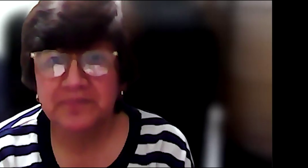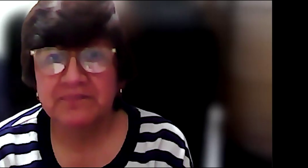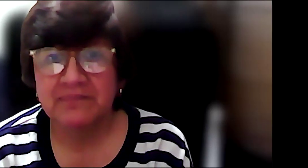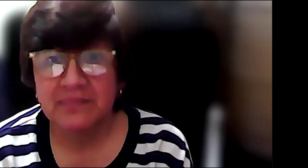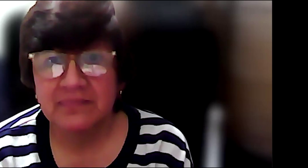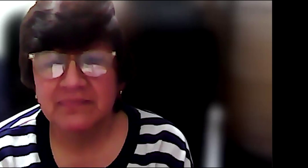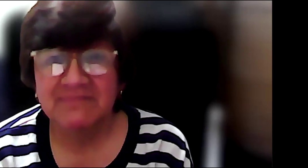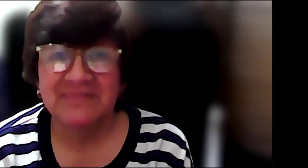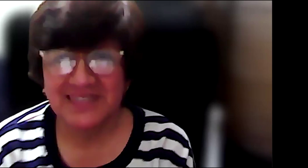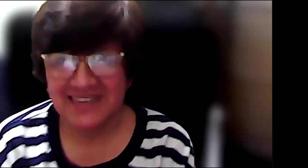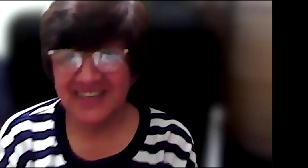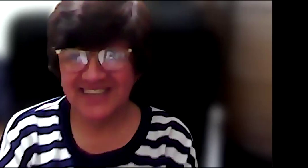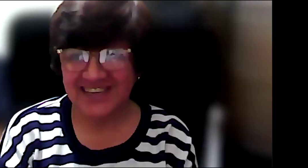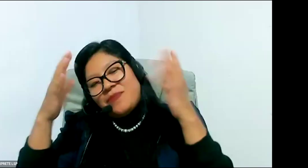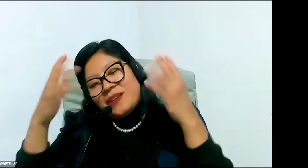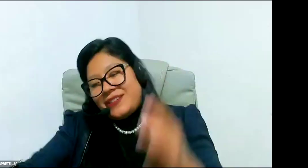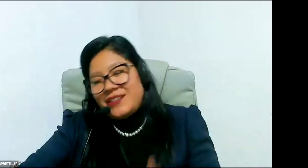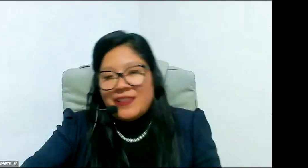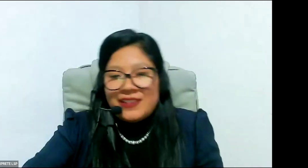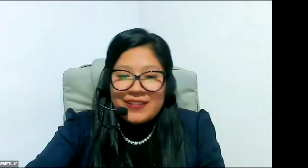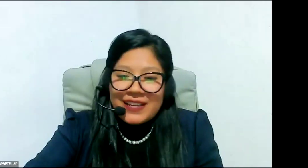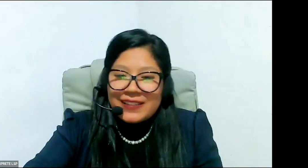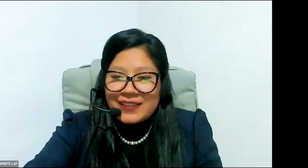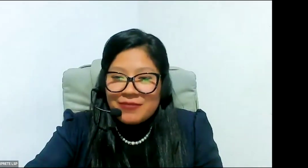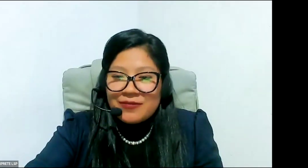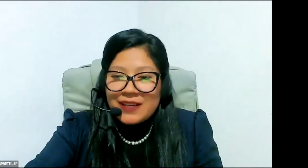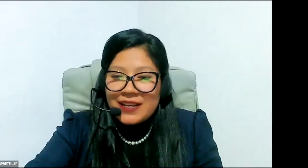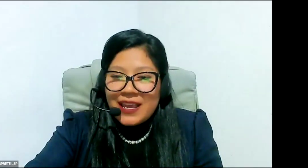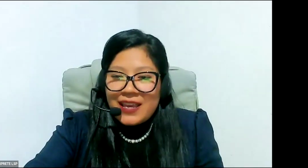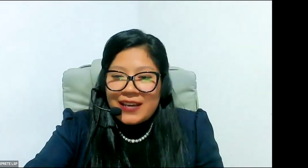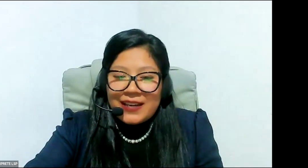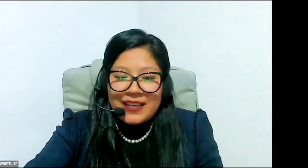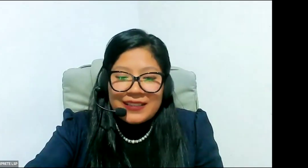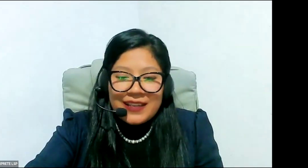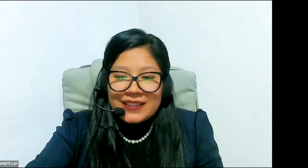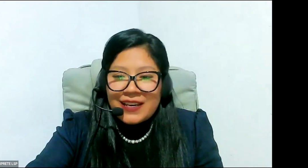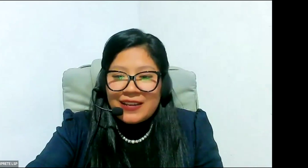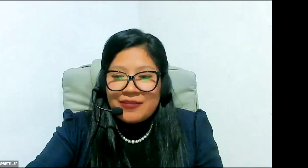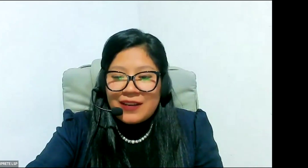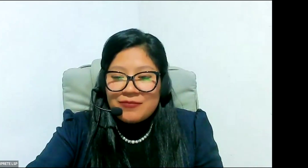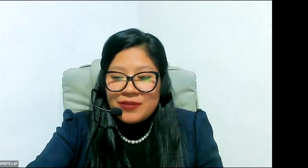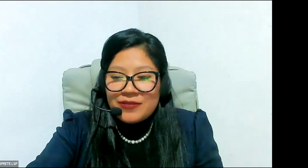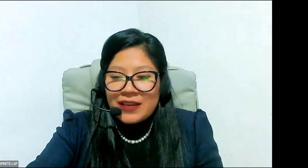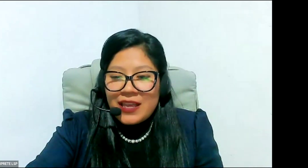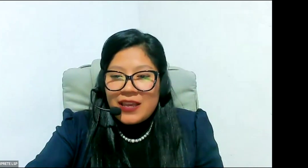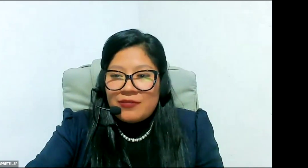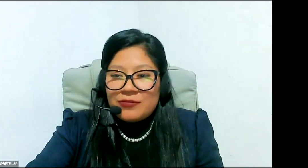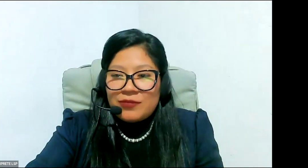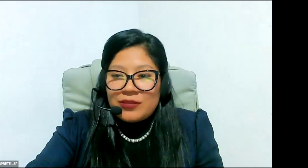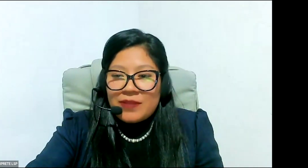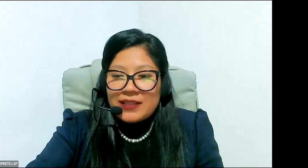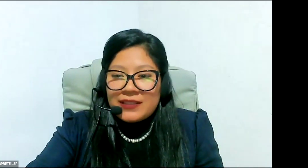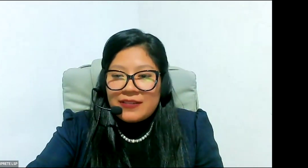Juano muy bien aplausos para este dueto Gracias Emanuel Gracias Carola muy bien